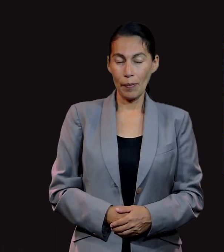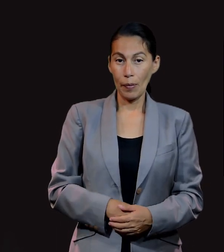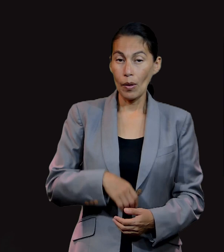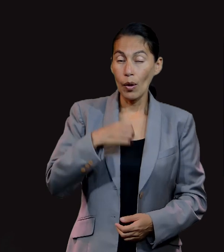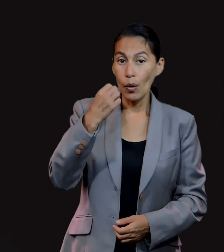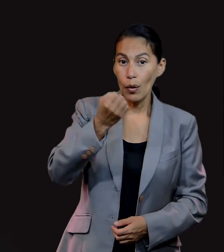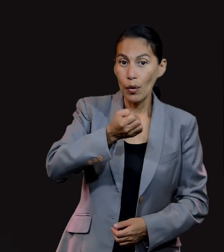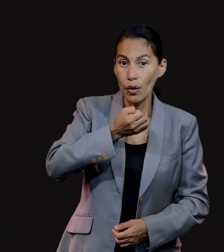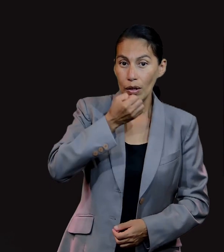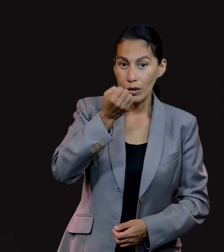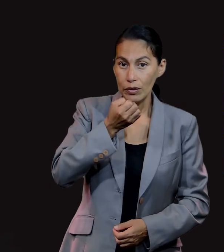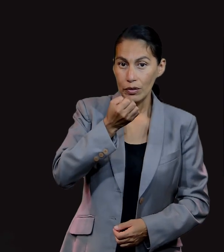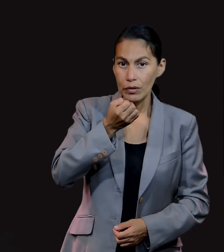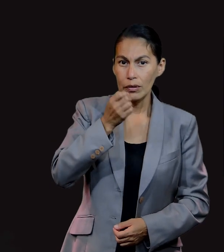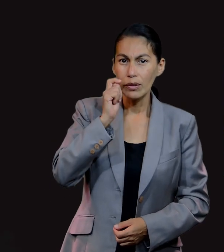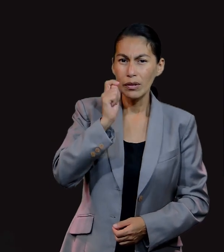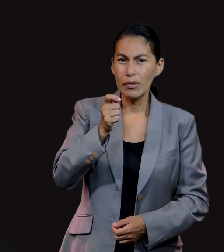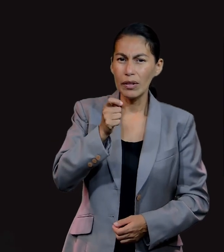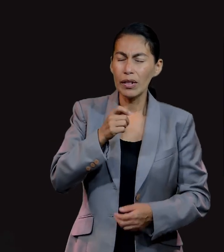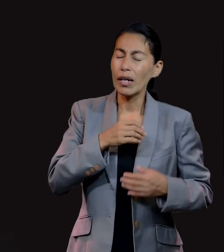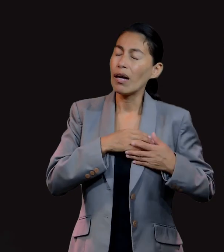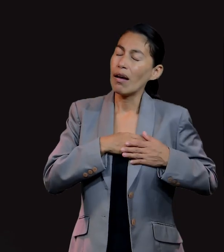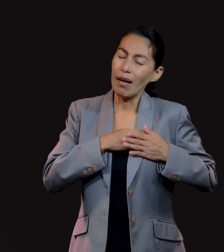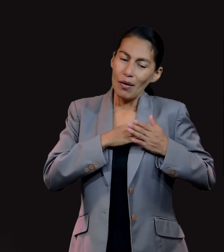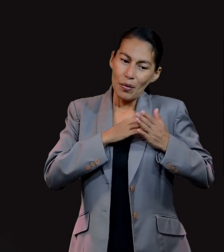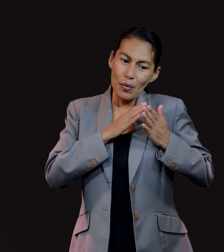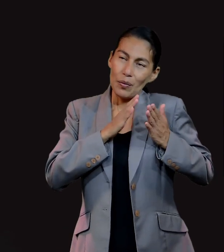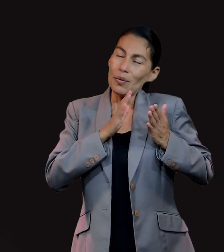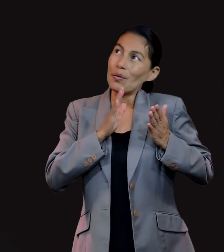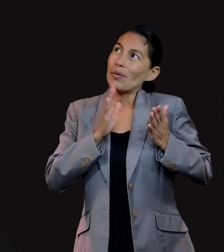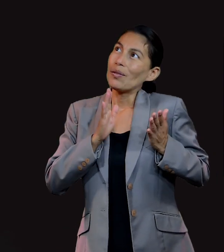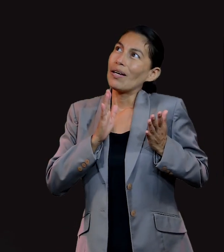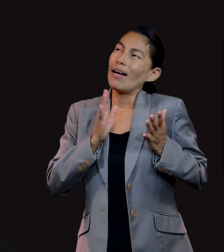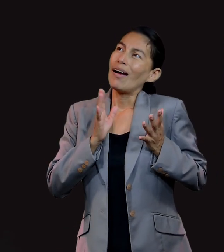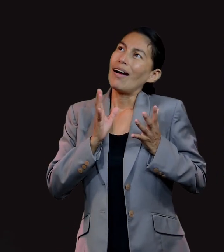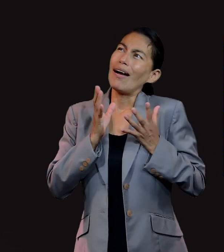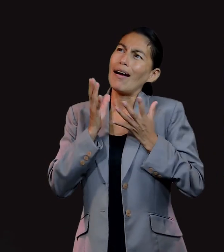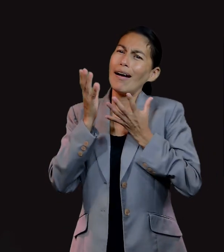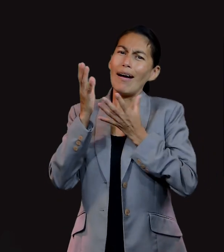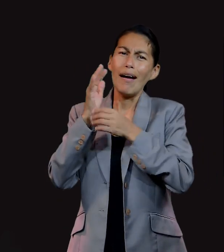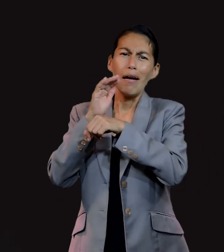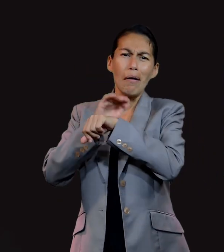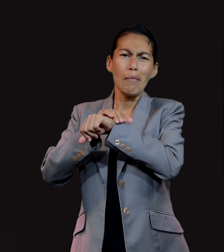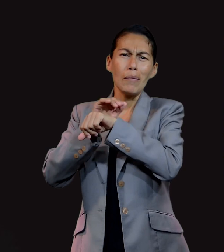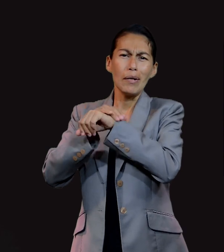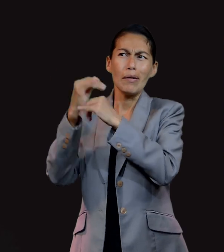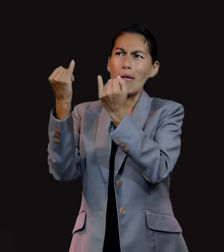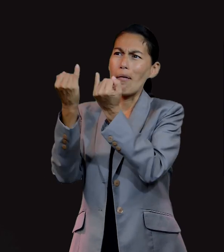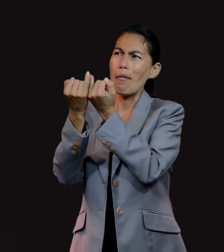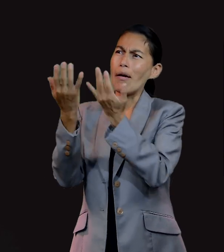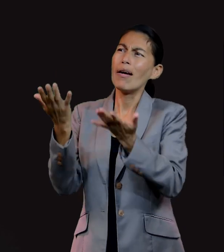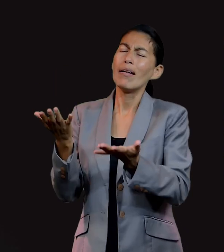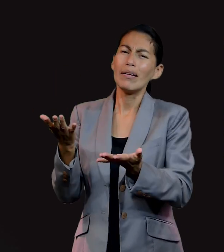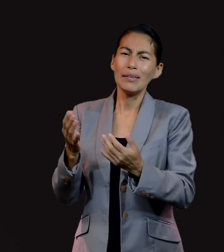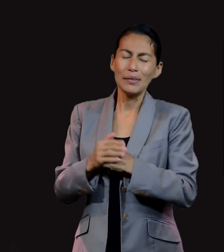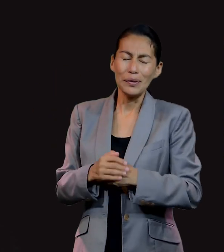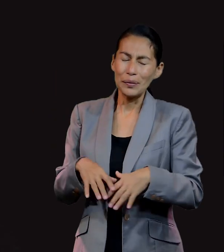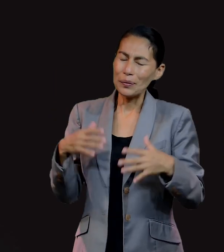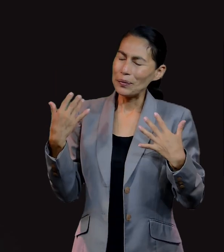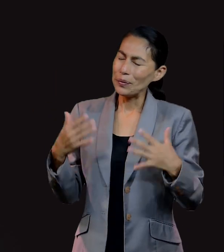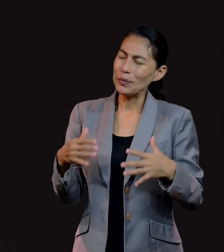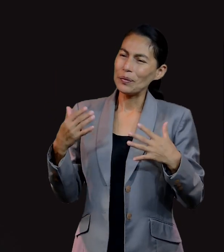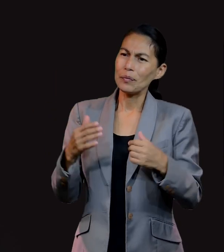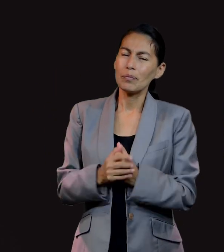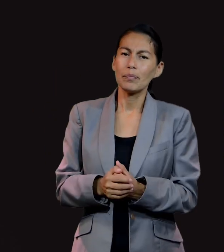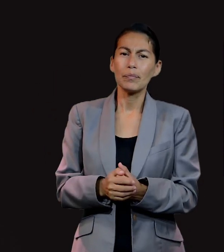La oración es el acto de abrir nuestro corazón a Dios como a un amigo. ¿Por qué